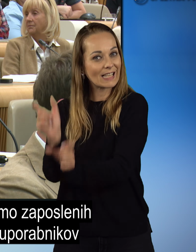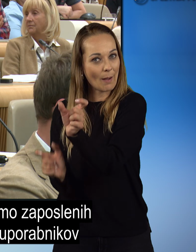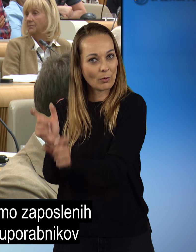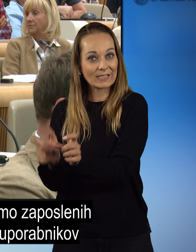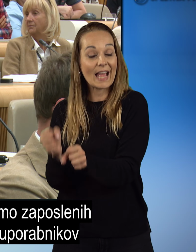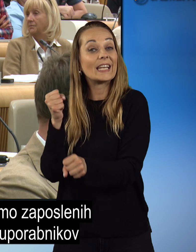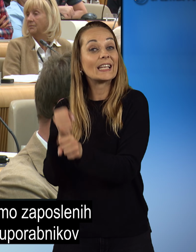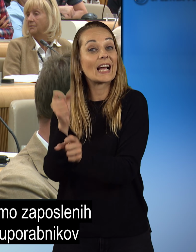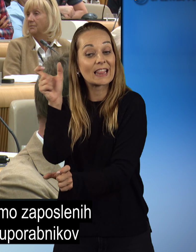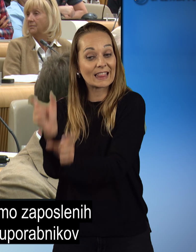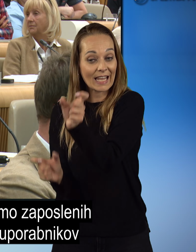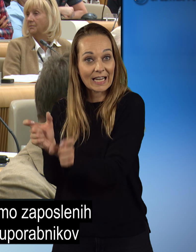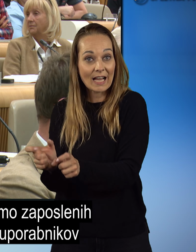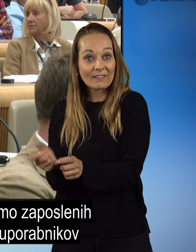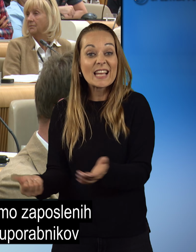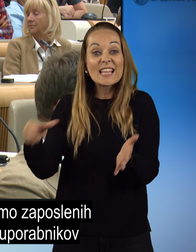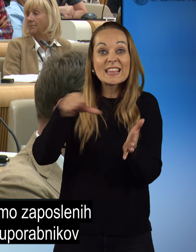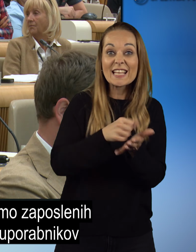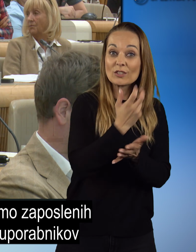zaposlenih delavcev in